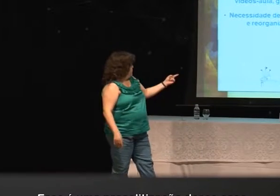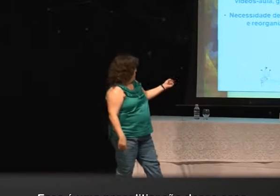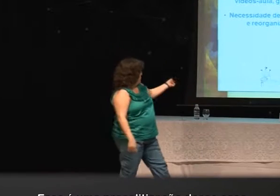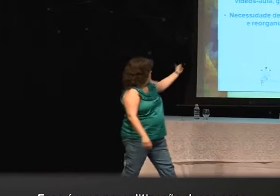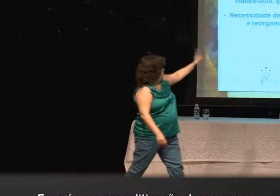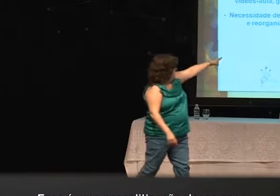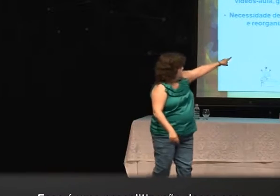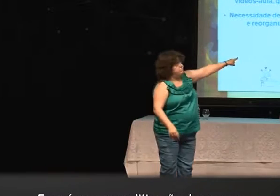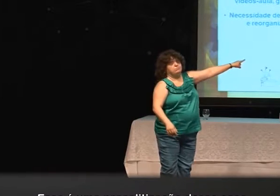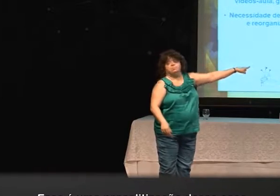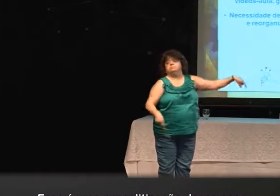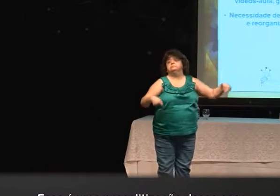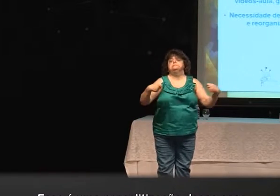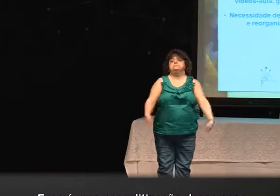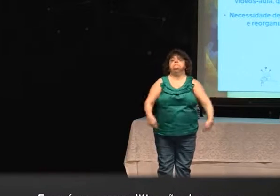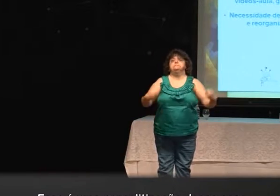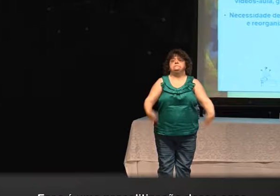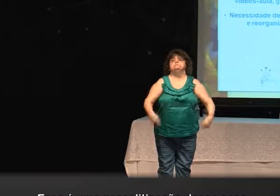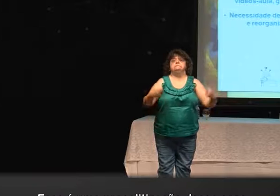uma problematização desse caso.